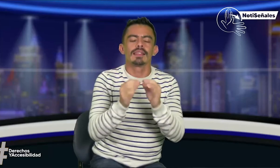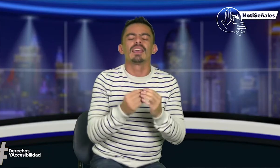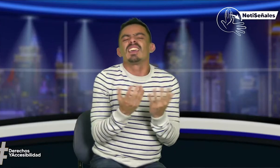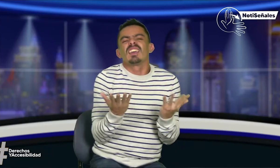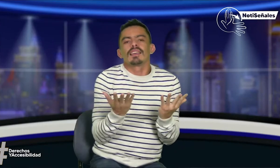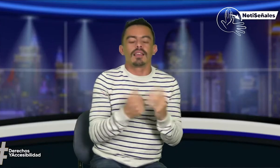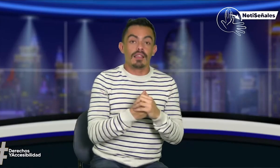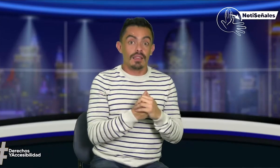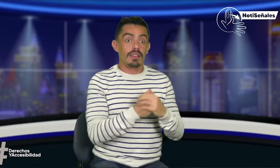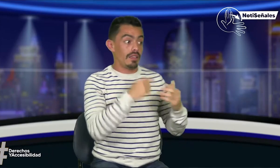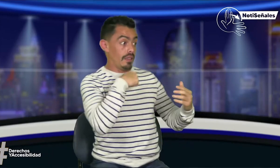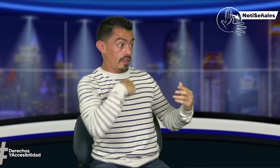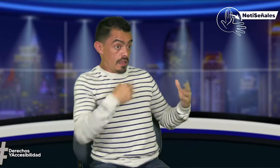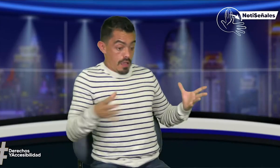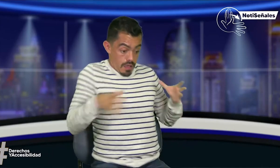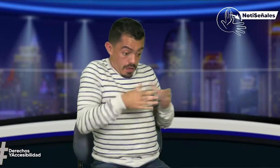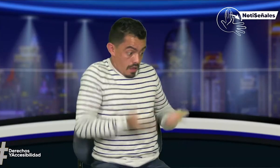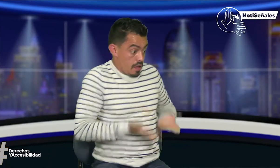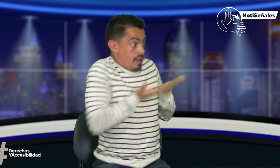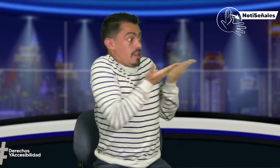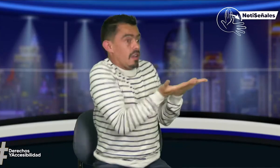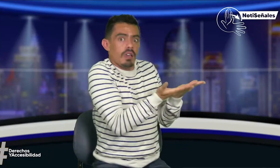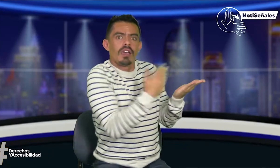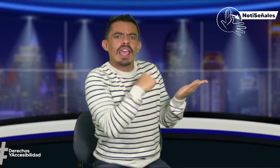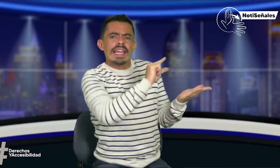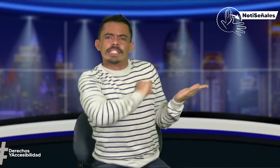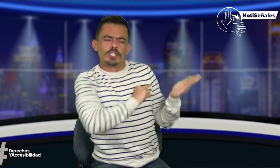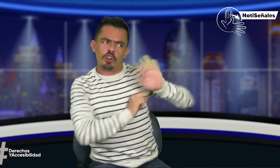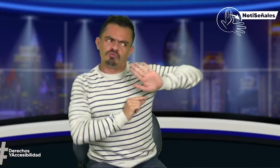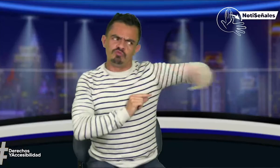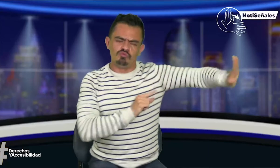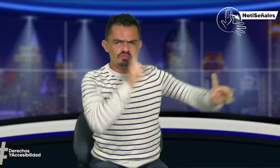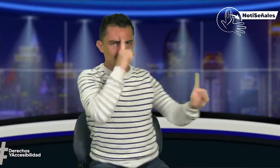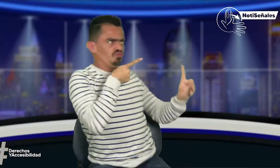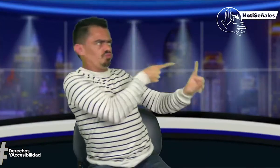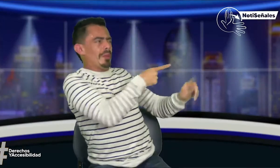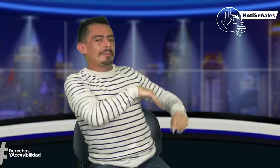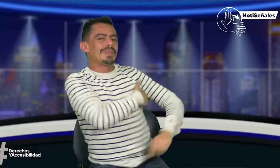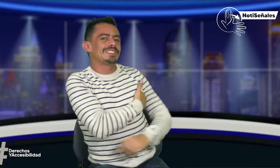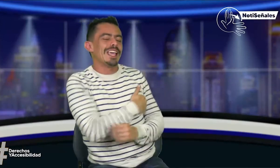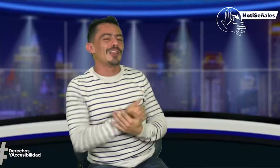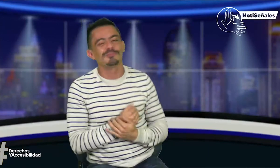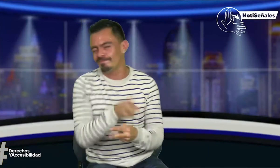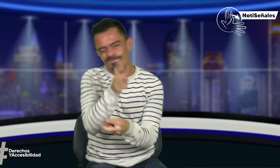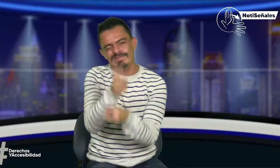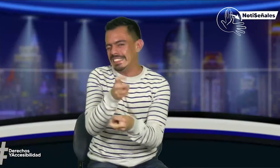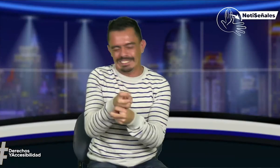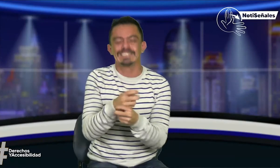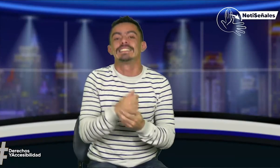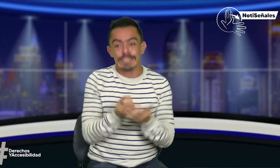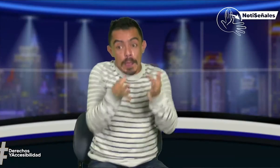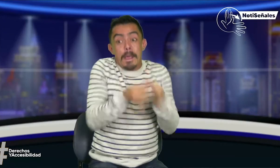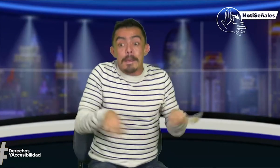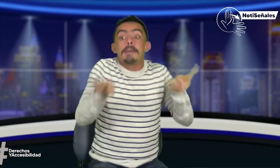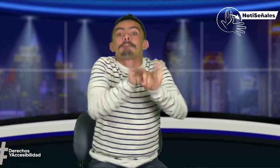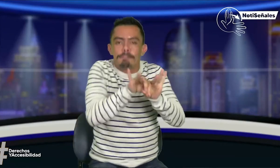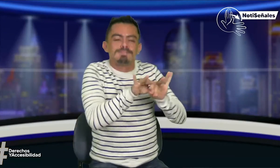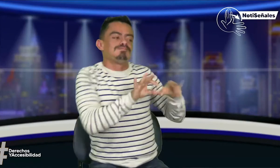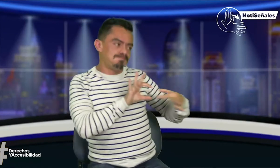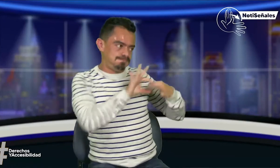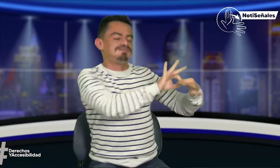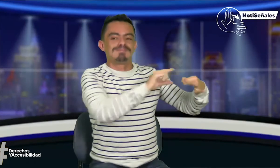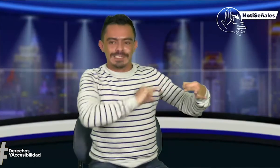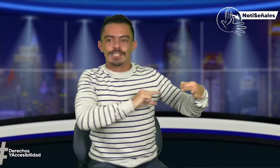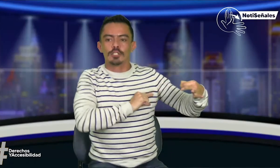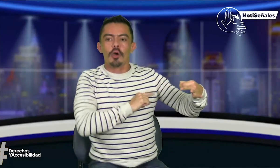entonces, así esta reflexión se puede hacer. Ya para terminar, una reflexión es, digamos, no pensar que no es el licenciado, sino